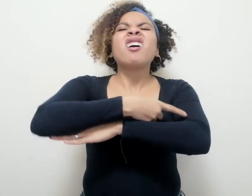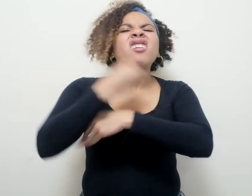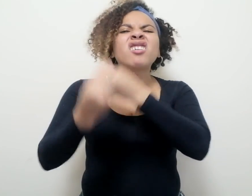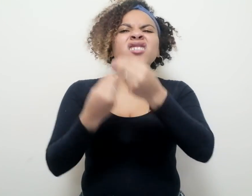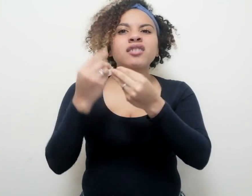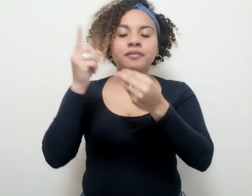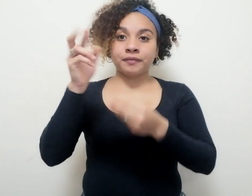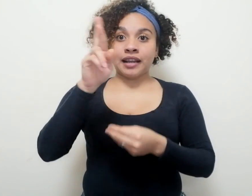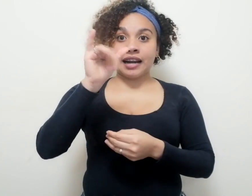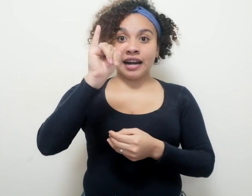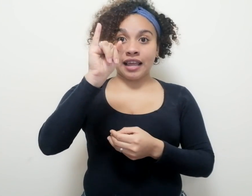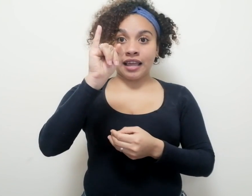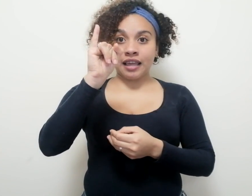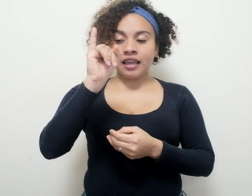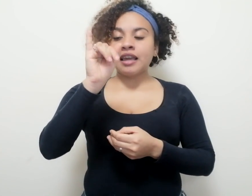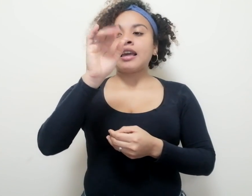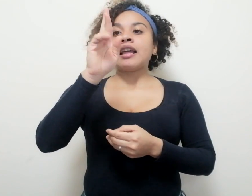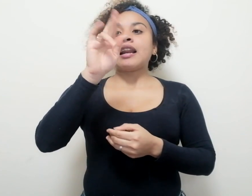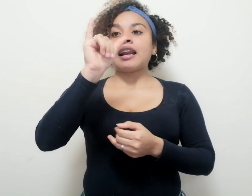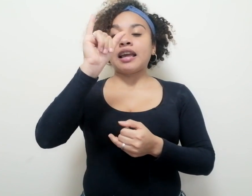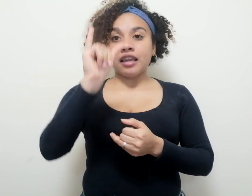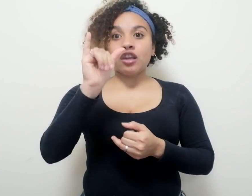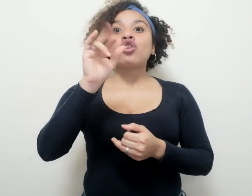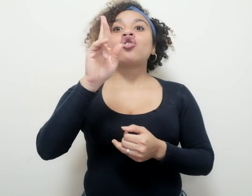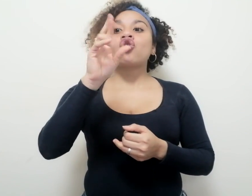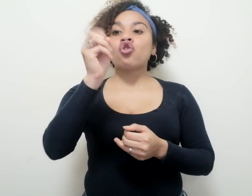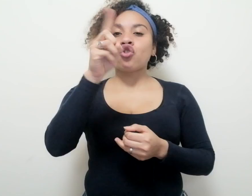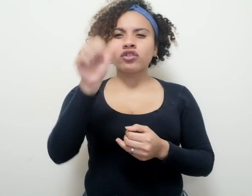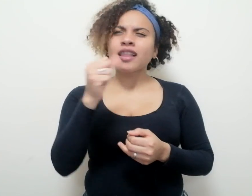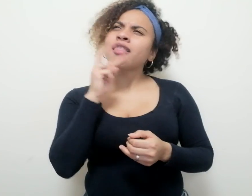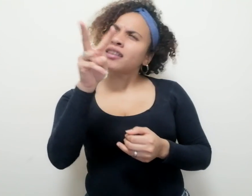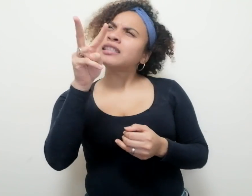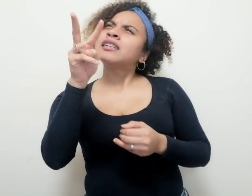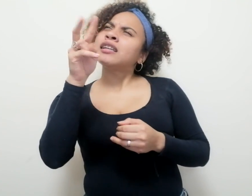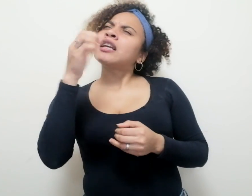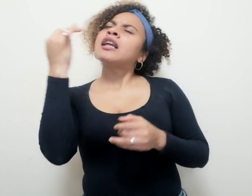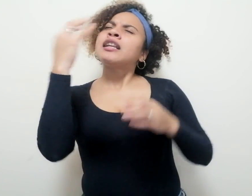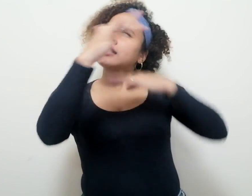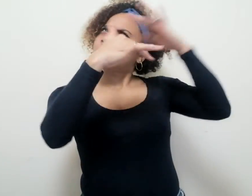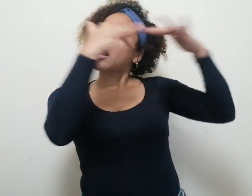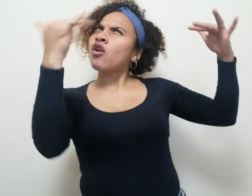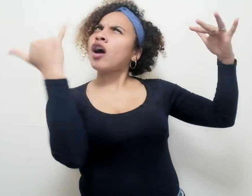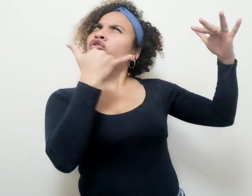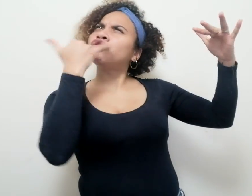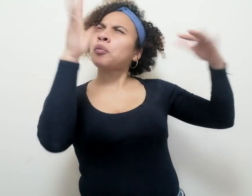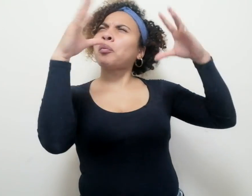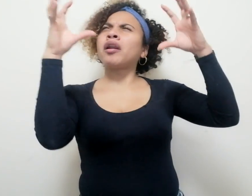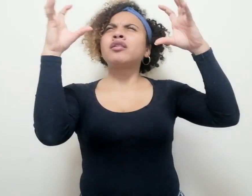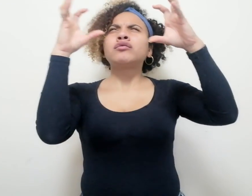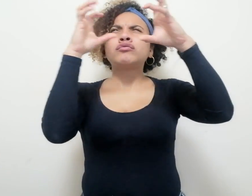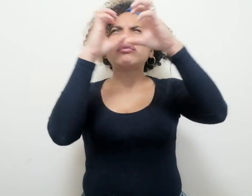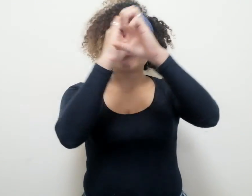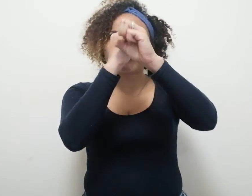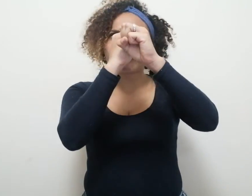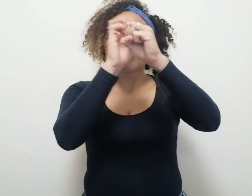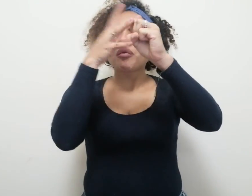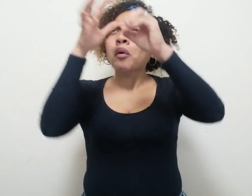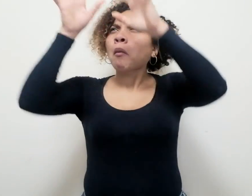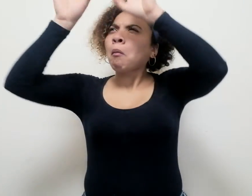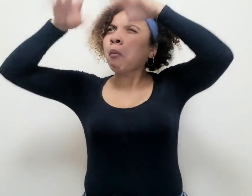Rey Rosa describe un cielo que primero es azul, luego se pone plomizo y resuma una llovizna